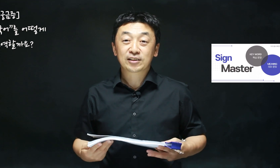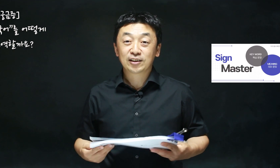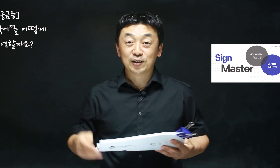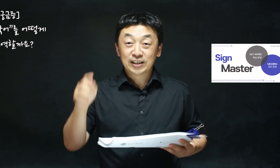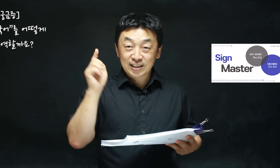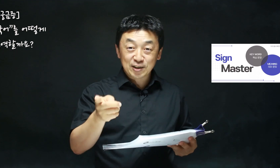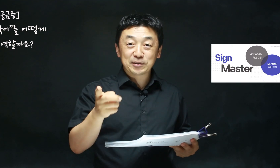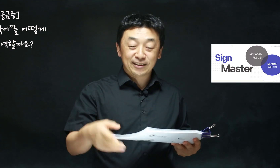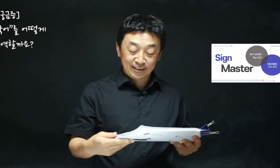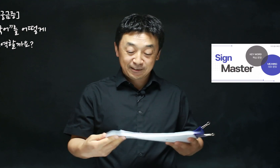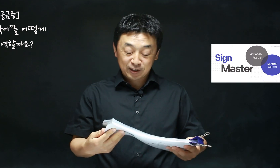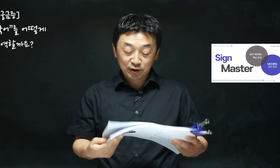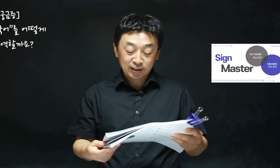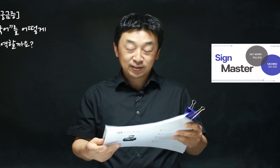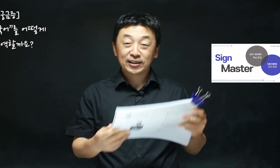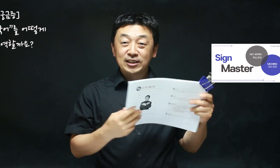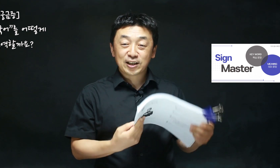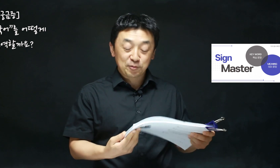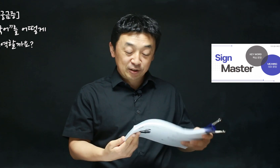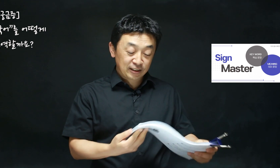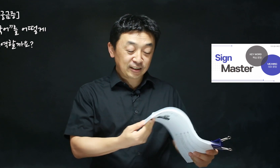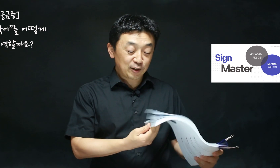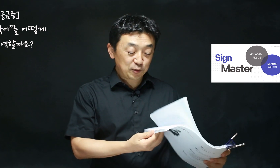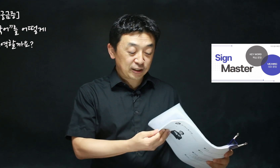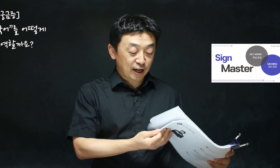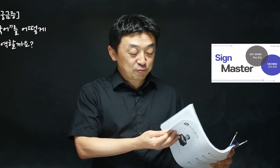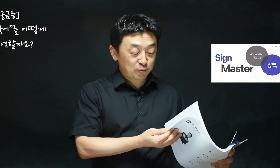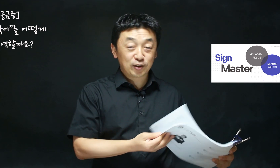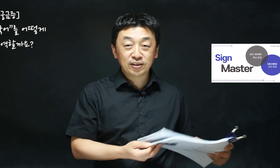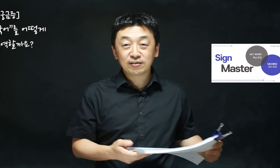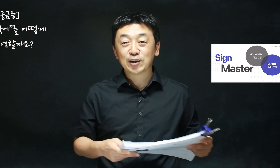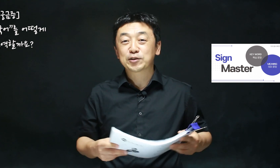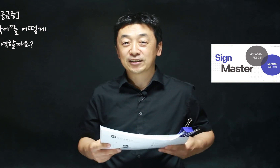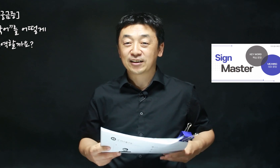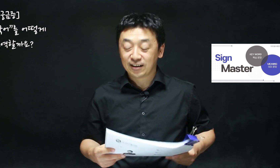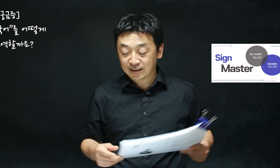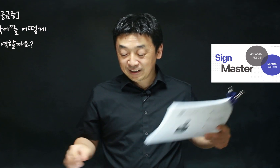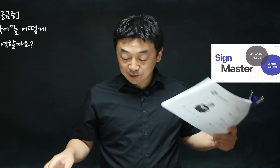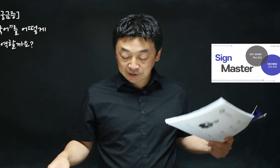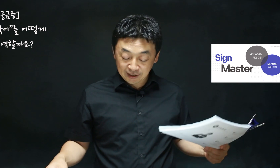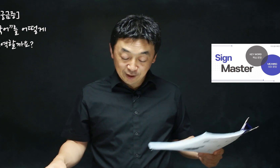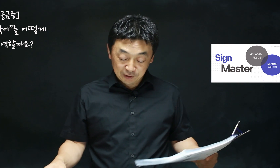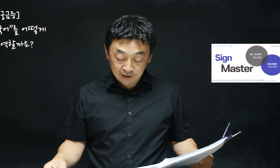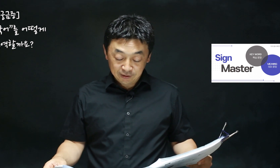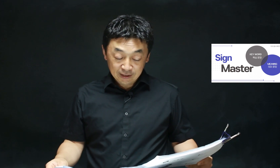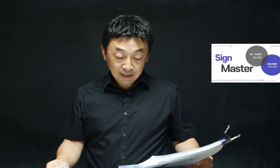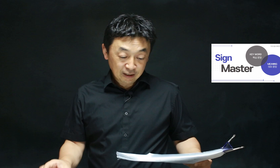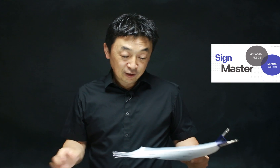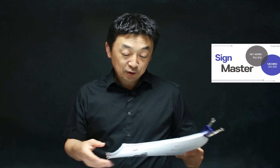텐데요. 그겁니다. 네, 그건데요. 이 작업들이 이제 끝났고, 이제 다음 주면은 나오지 않을까라고 생각을 하고 있는데요. 네, 이런 겁니다.